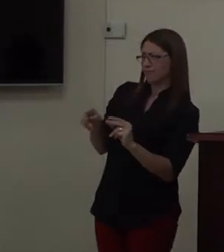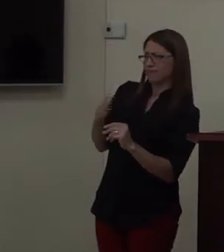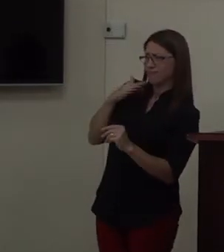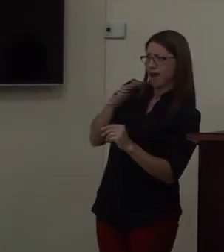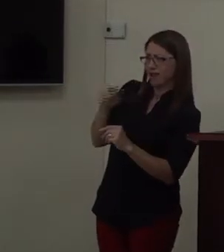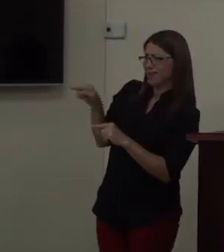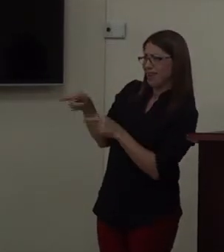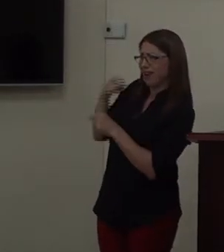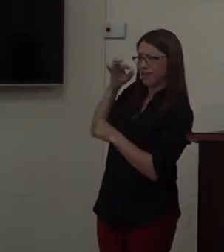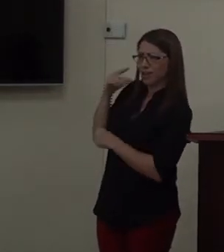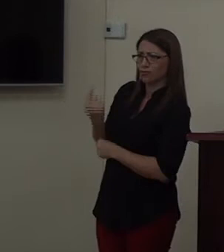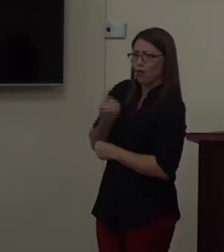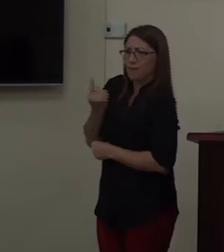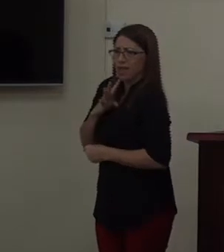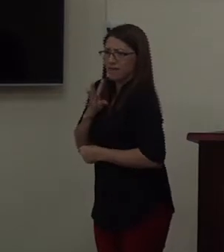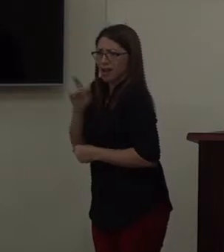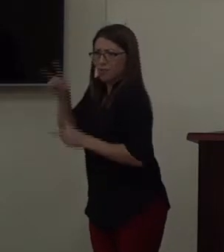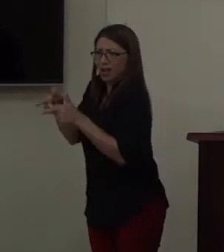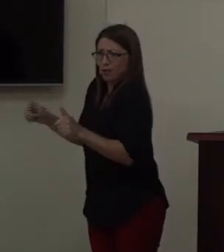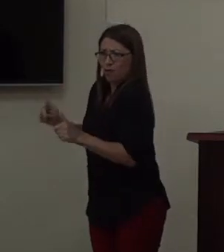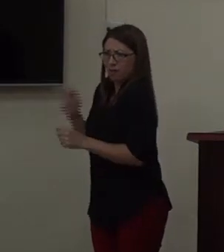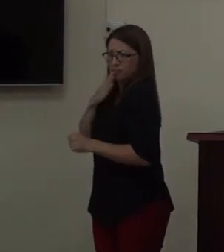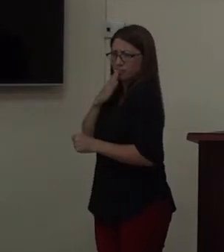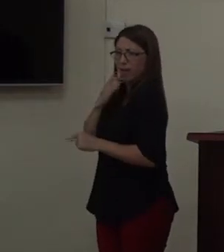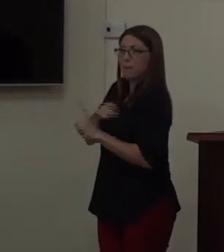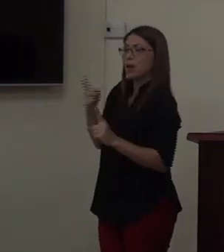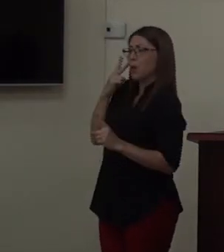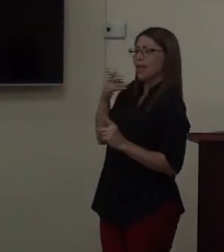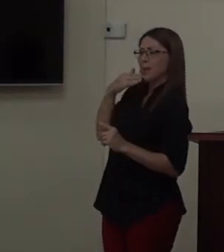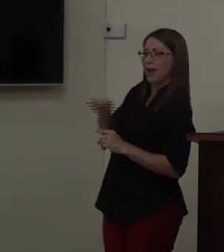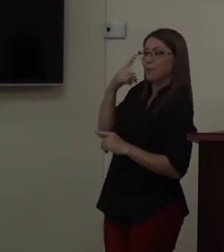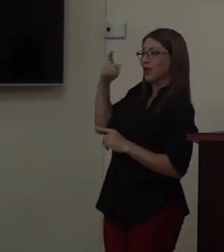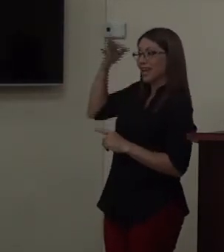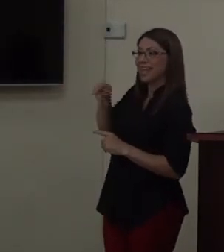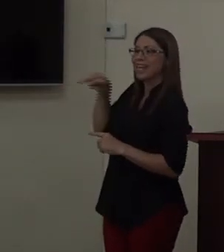niña. Pero lo veían con muy malos ojos porque veían que era un impedimento.